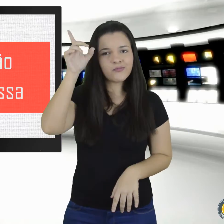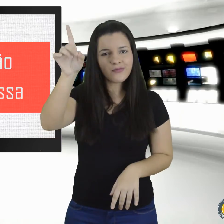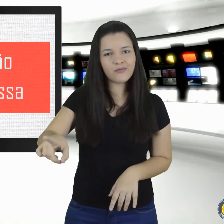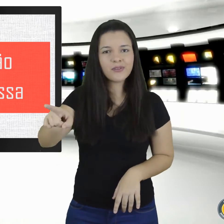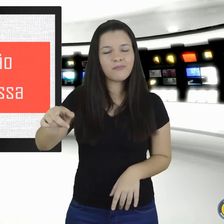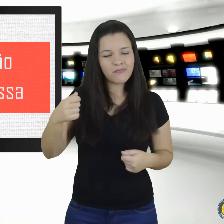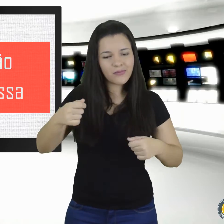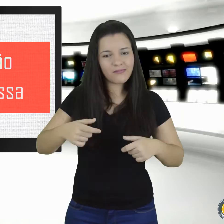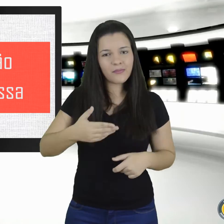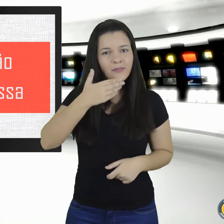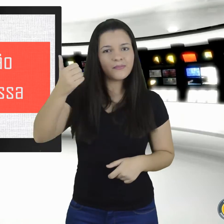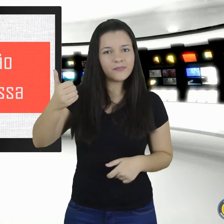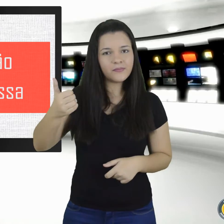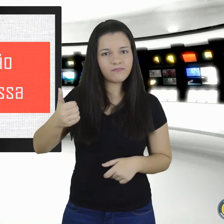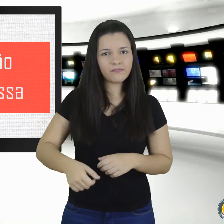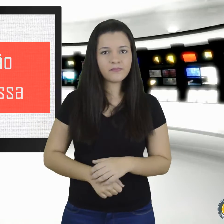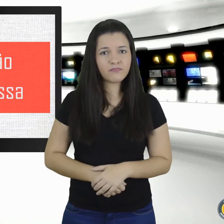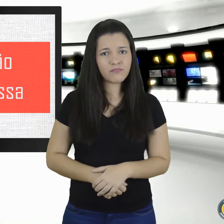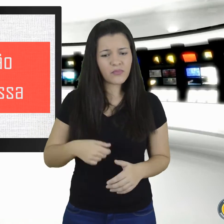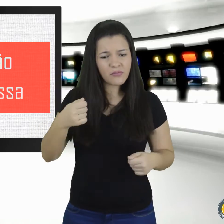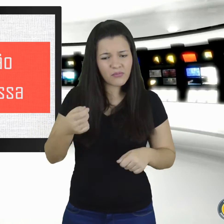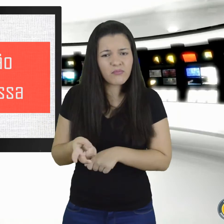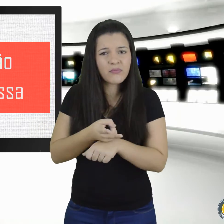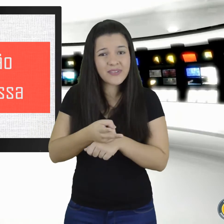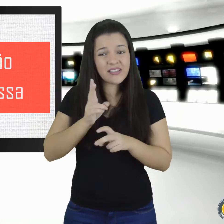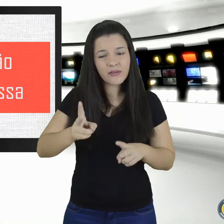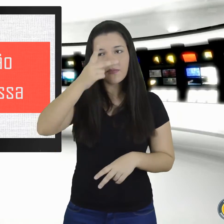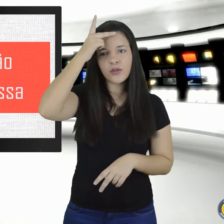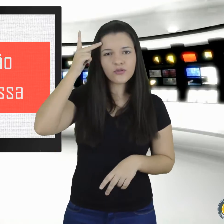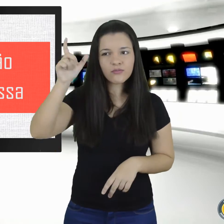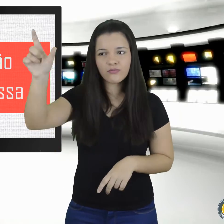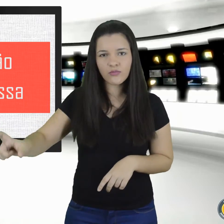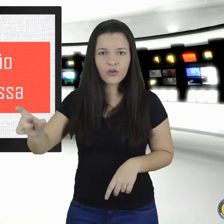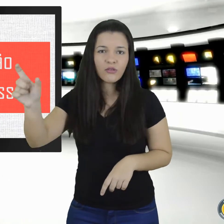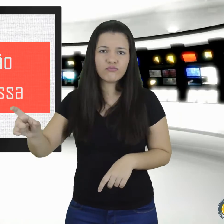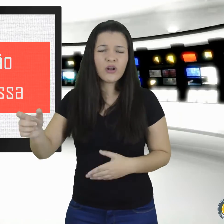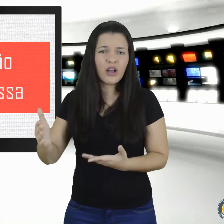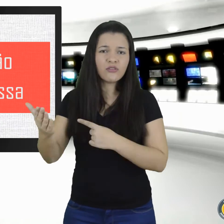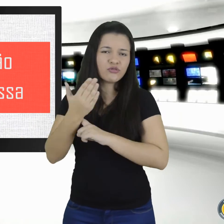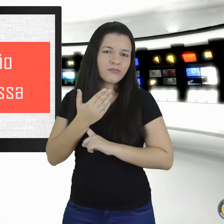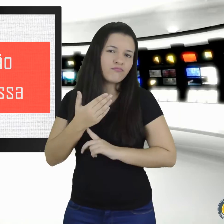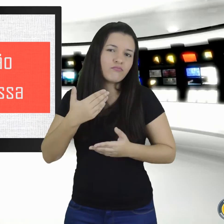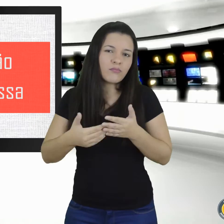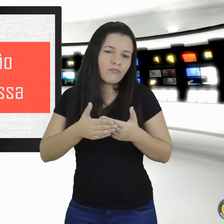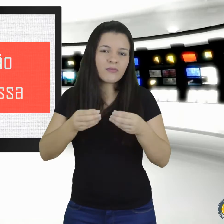com deficiência visual. Buscamos novos doadores todos os anos, independentemente da